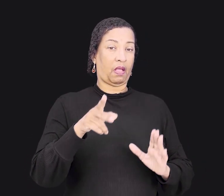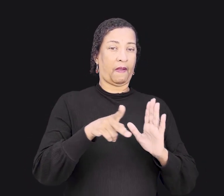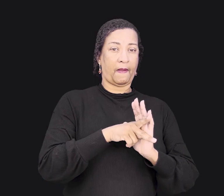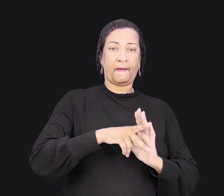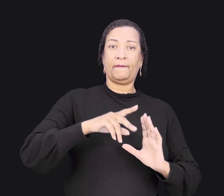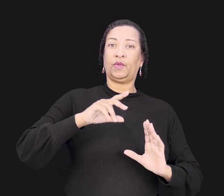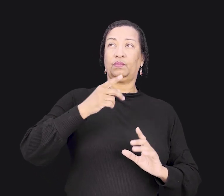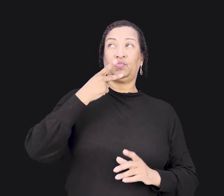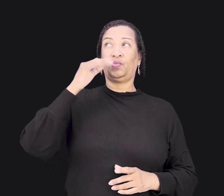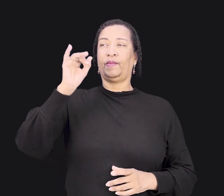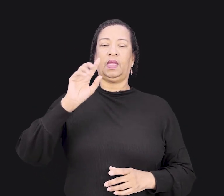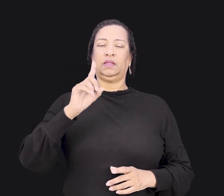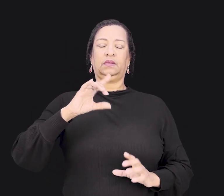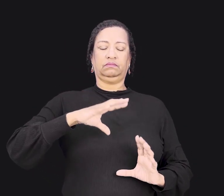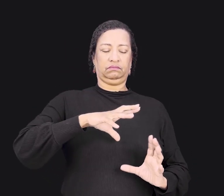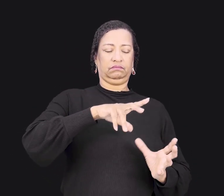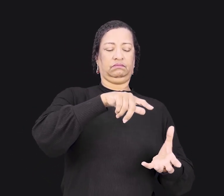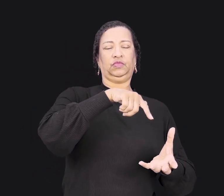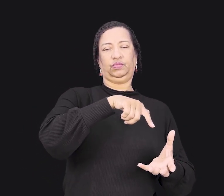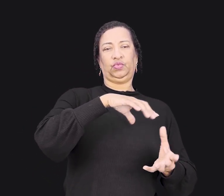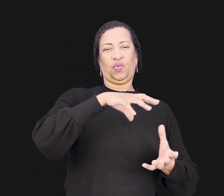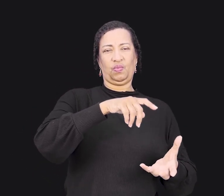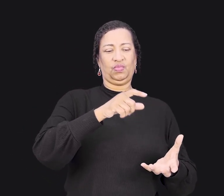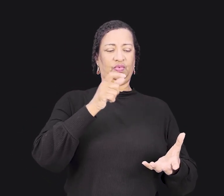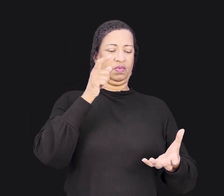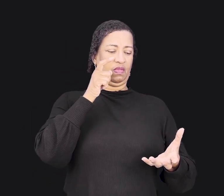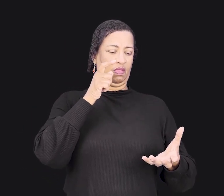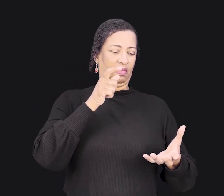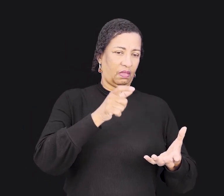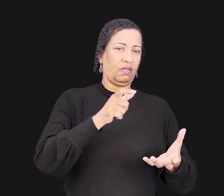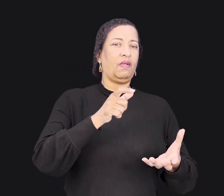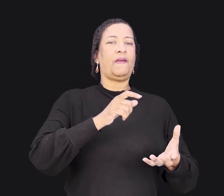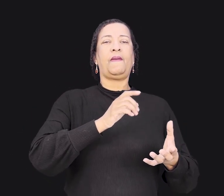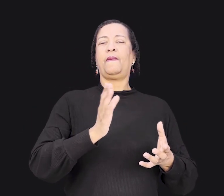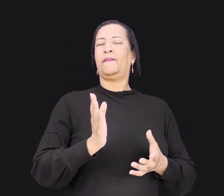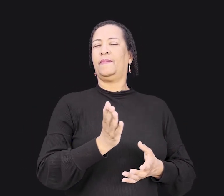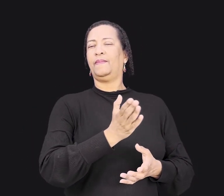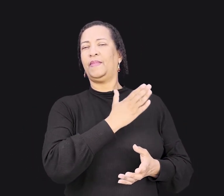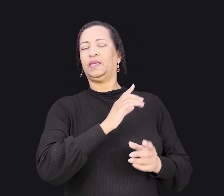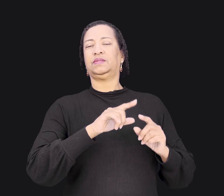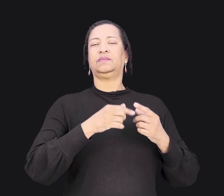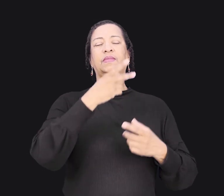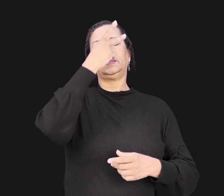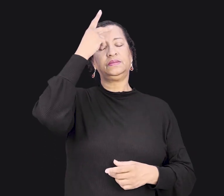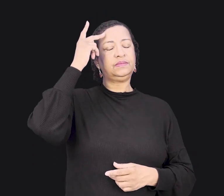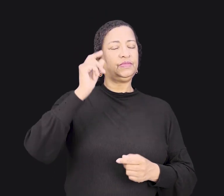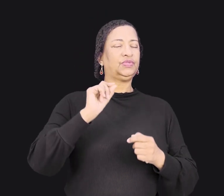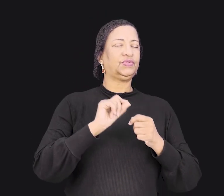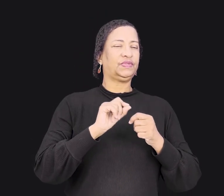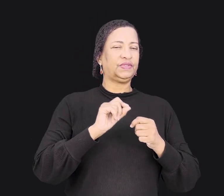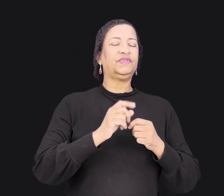do mundo. O mundo e a sua cobiça passam, mas aquele que faz a vontade de Deus permanece para